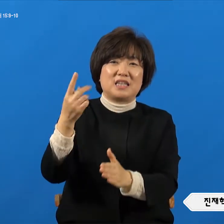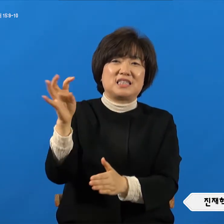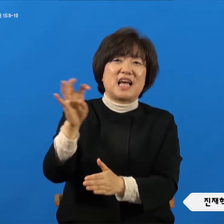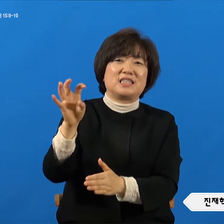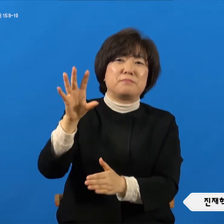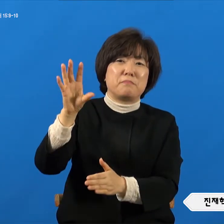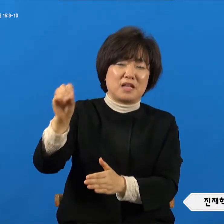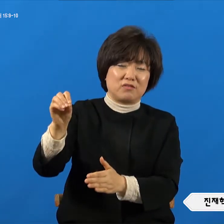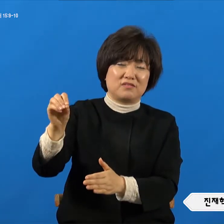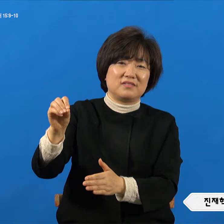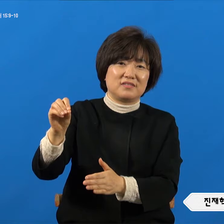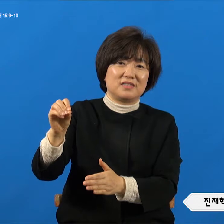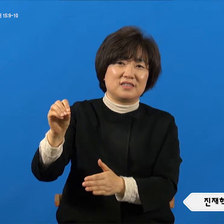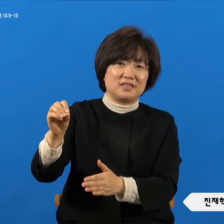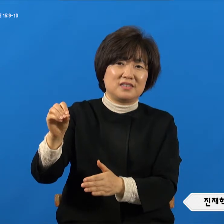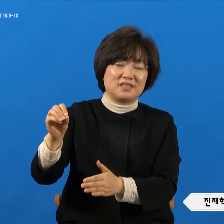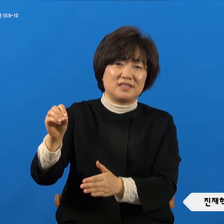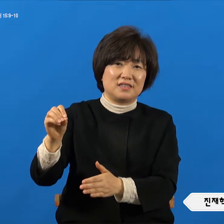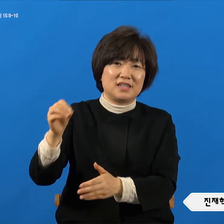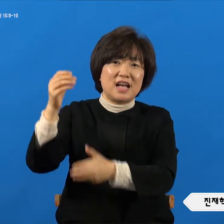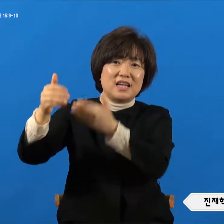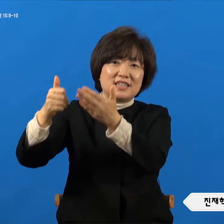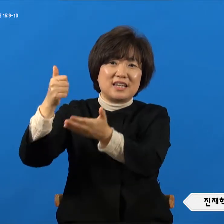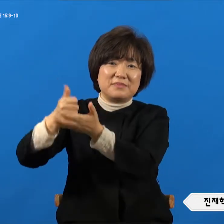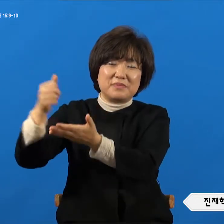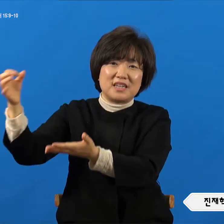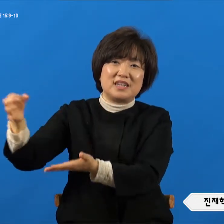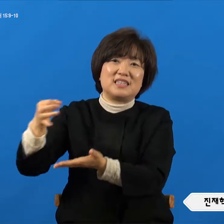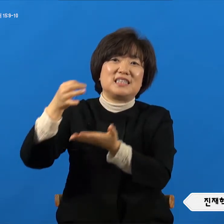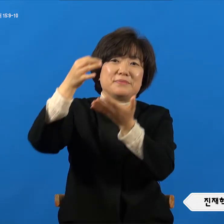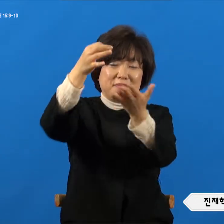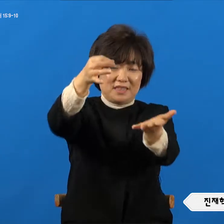140만 원을 하나님 앞에 드립니다.